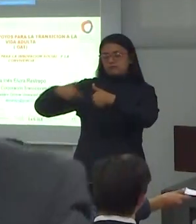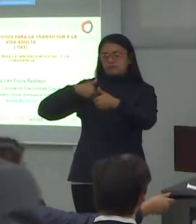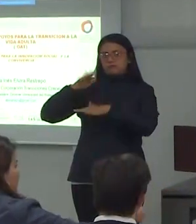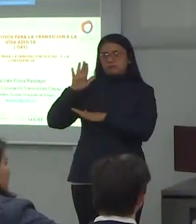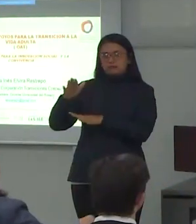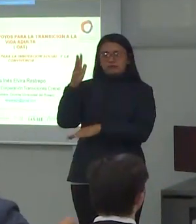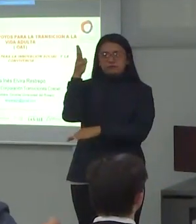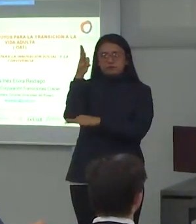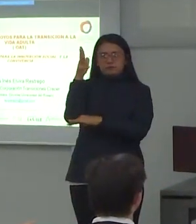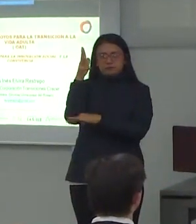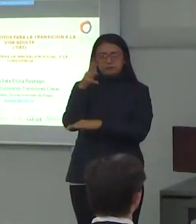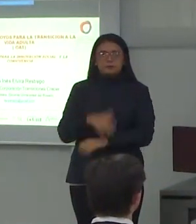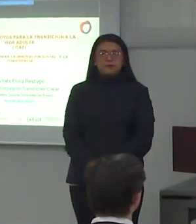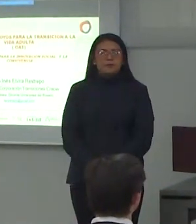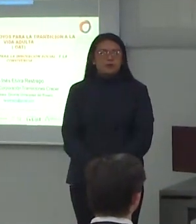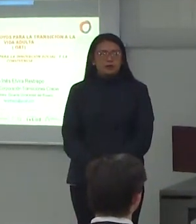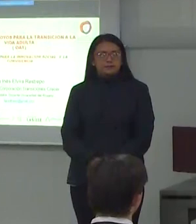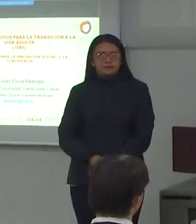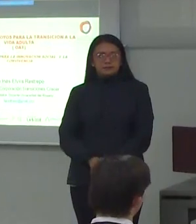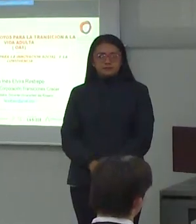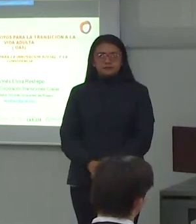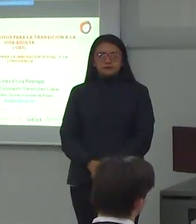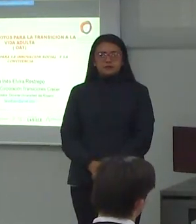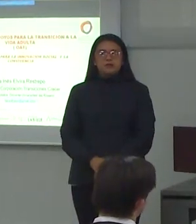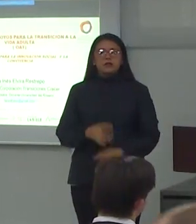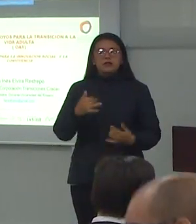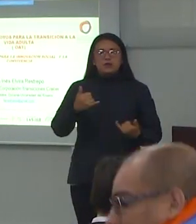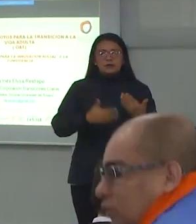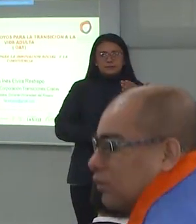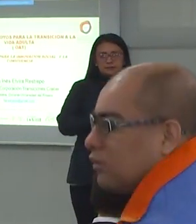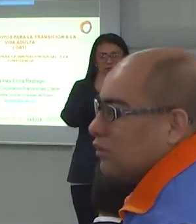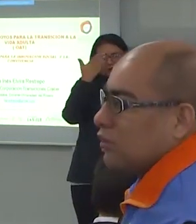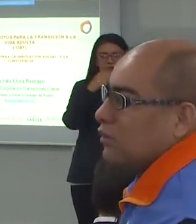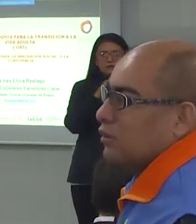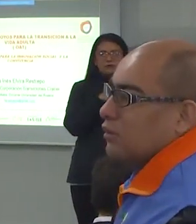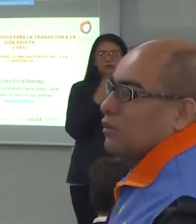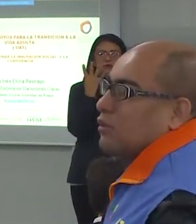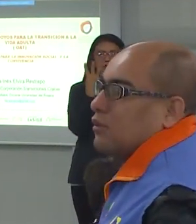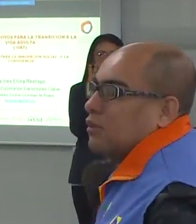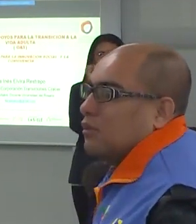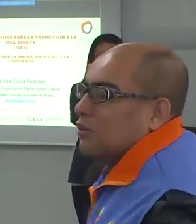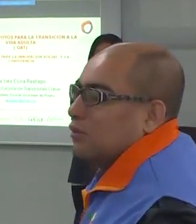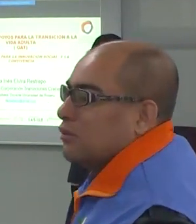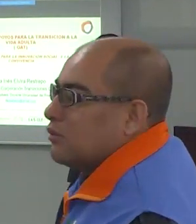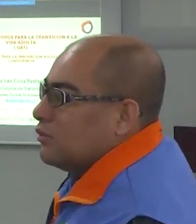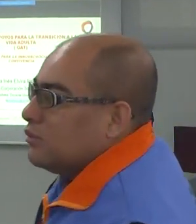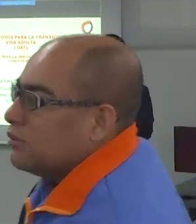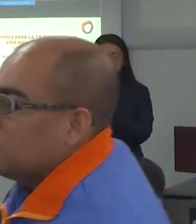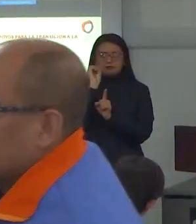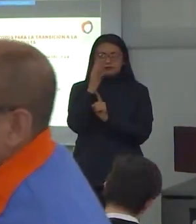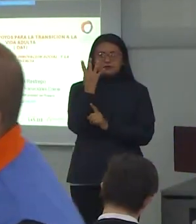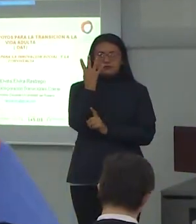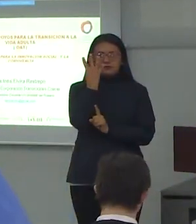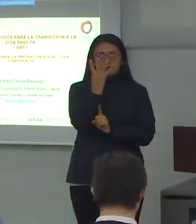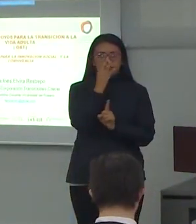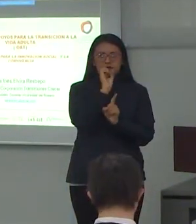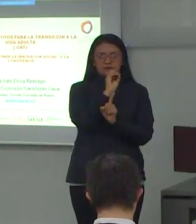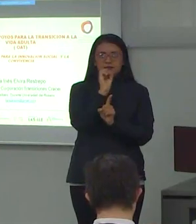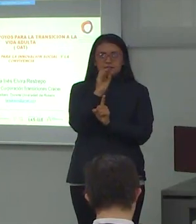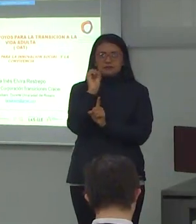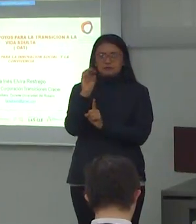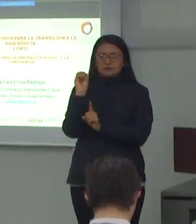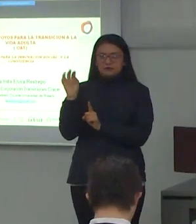ponentes. Y vamos a comenzar, tenemos cuatro ponencias, cuatro ponencias,